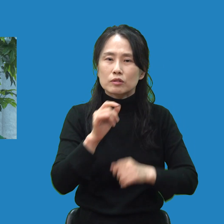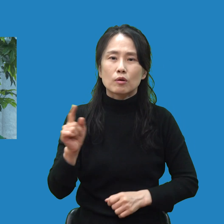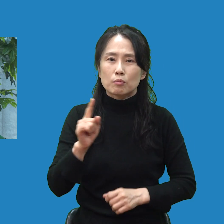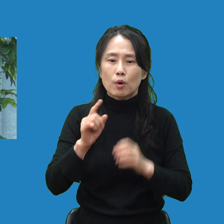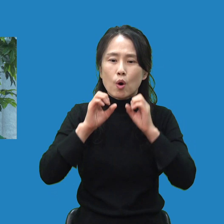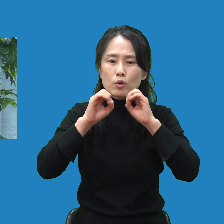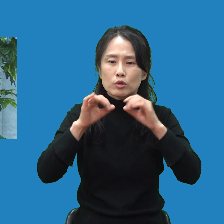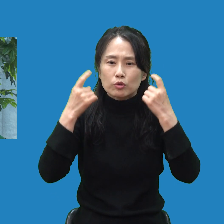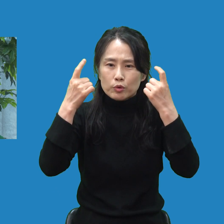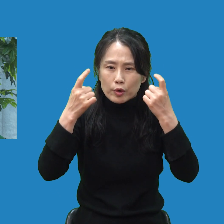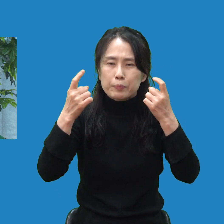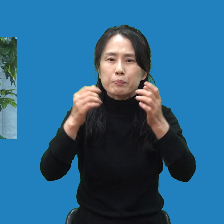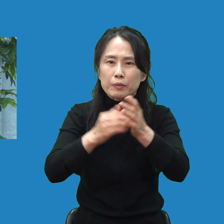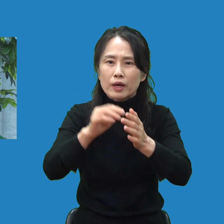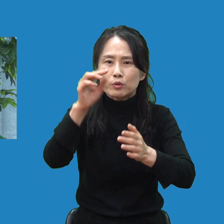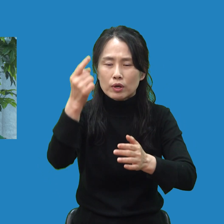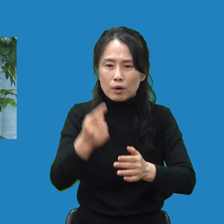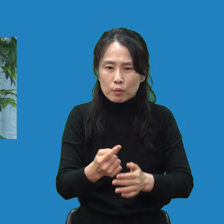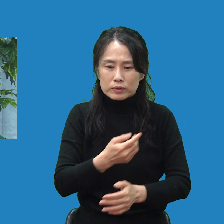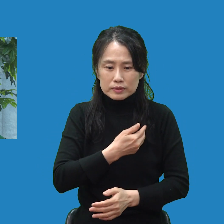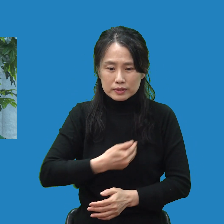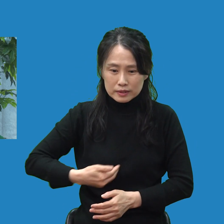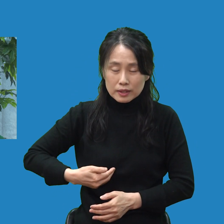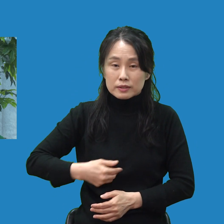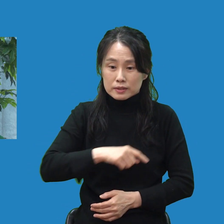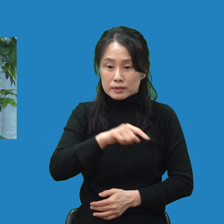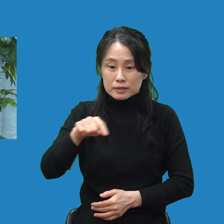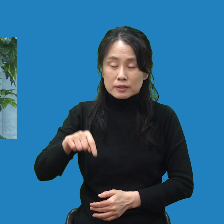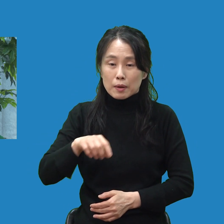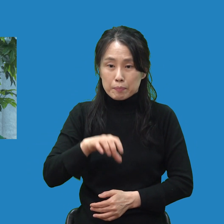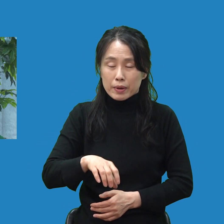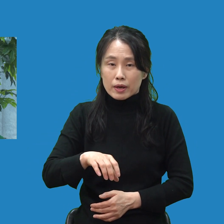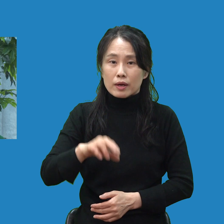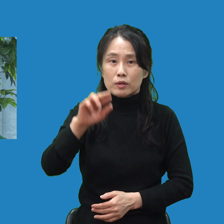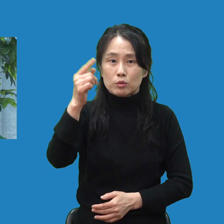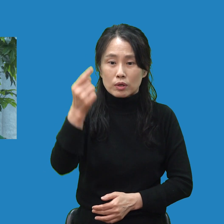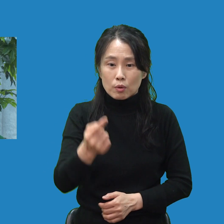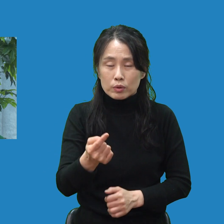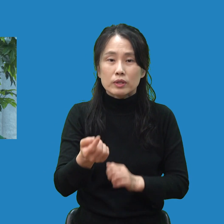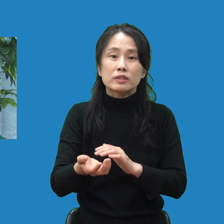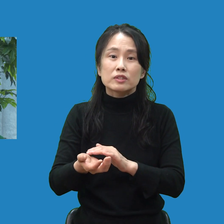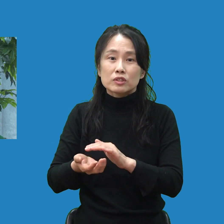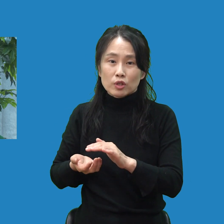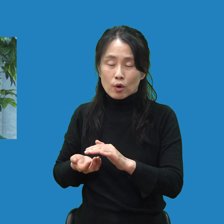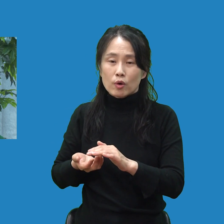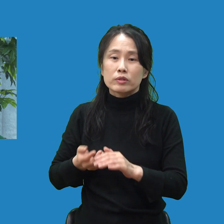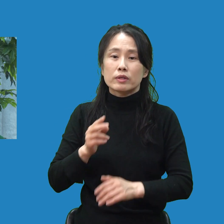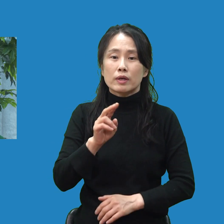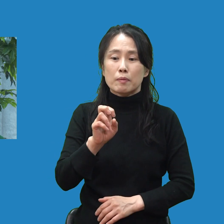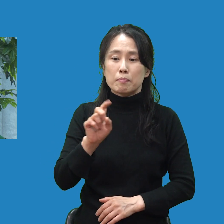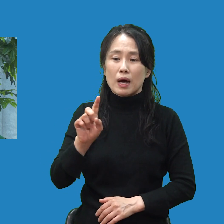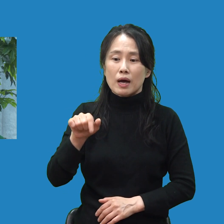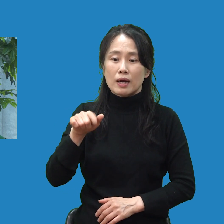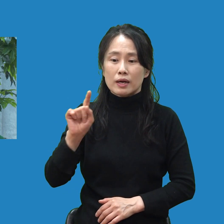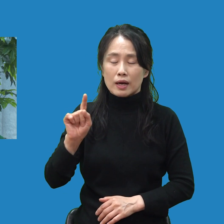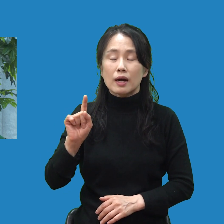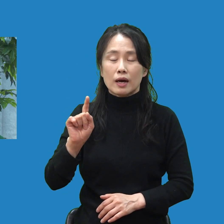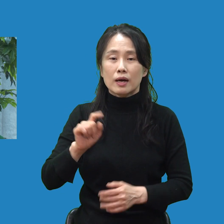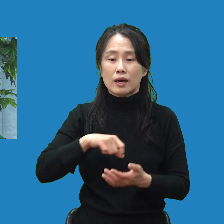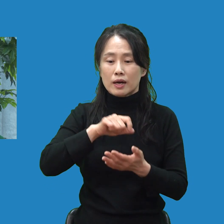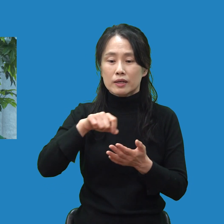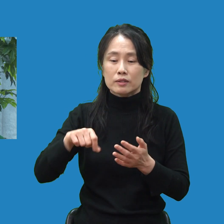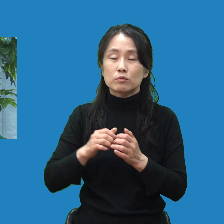마치고 돌아온 제자들의 코앞에, 바로 돌아오기 바로 그 앞에 말이죠, 마가는